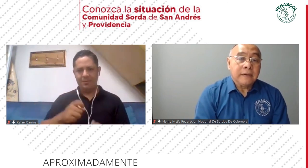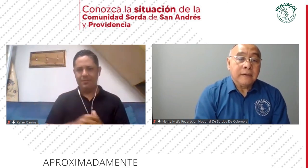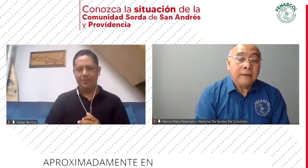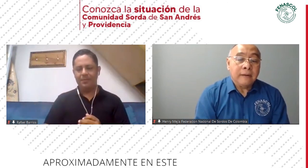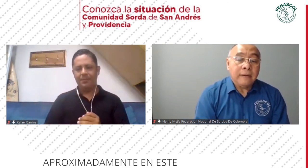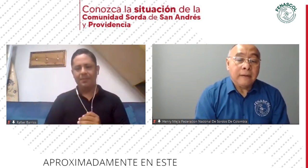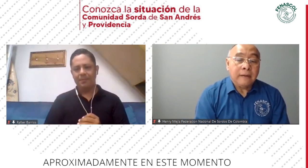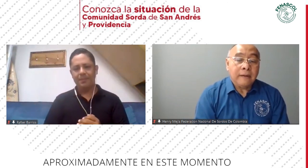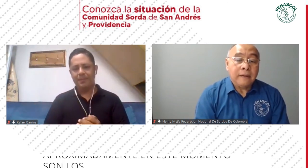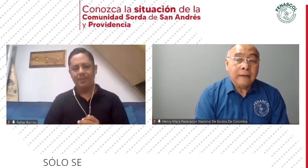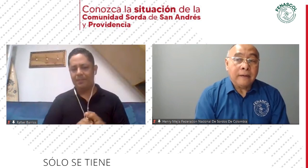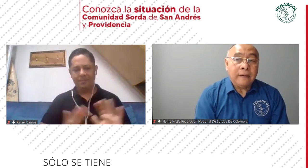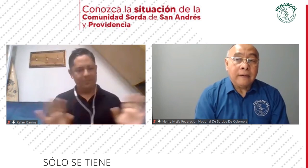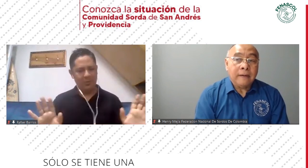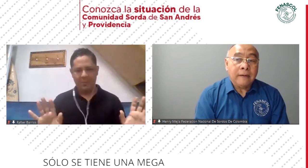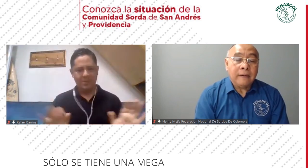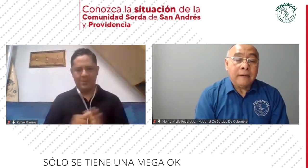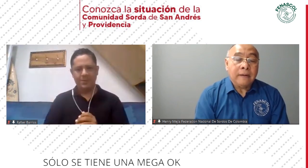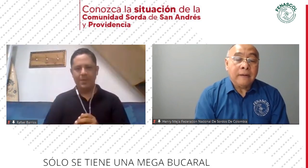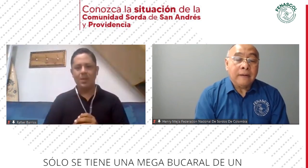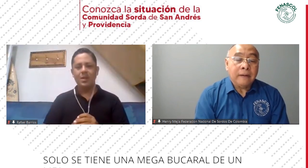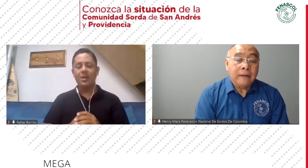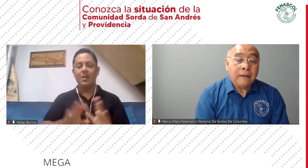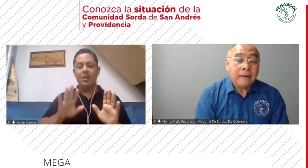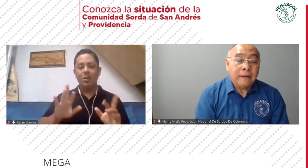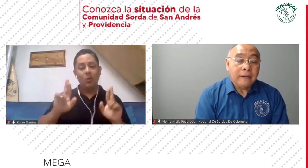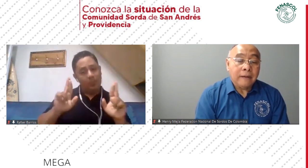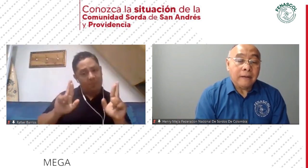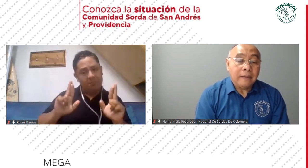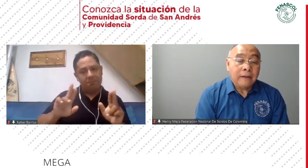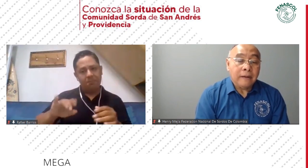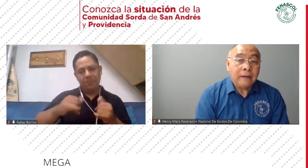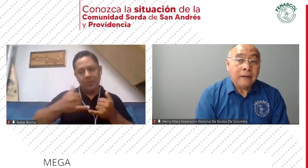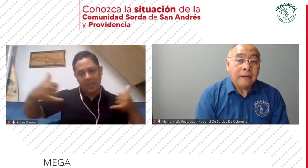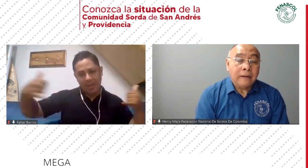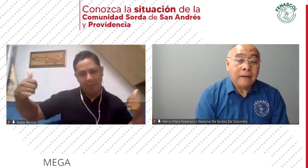en este momento sólo se tiene una mega canal del mega